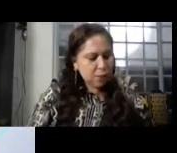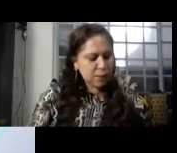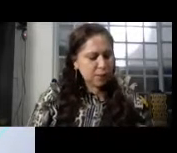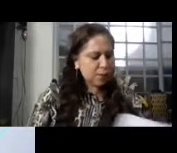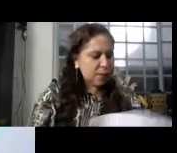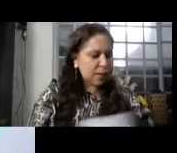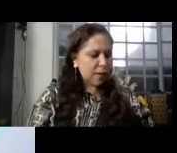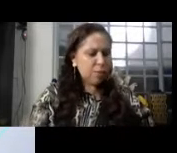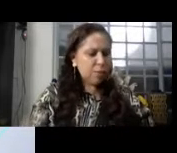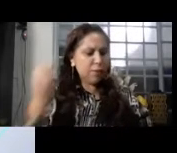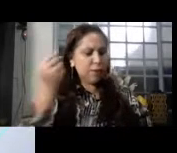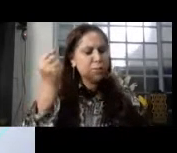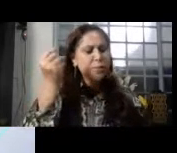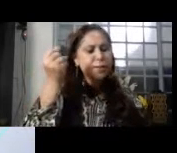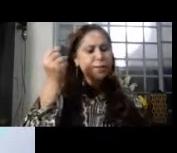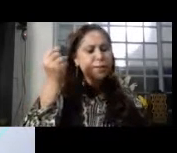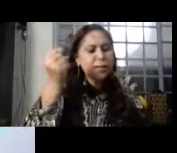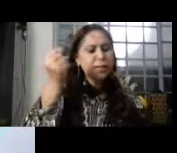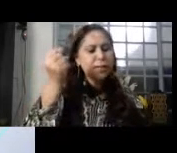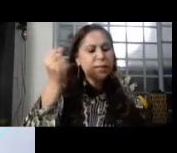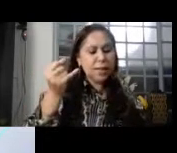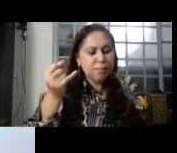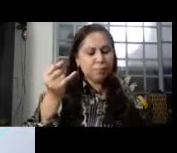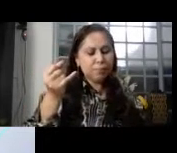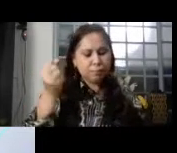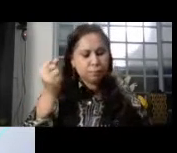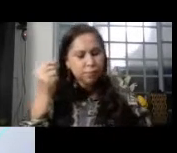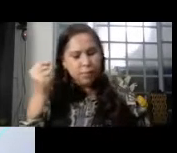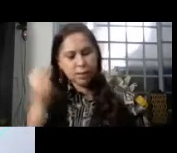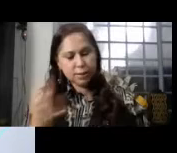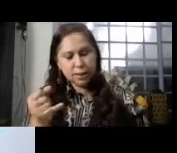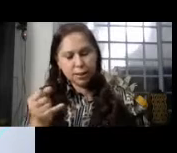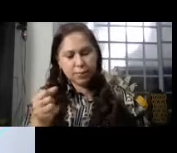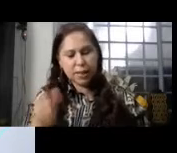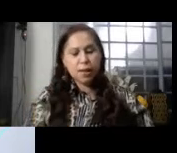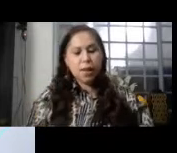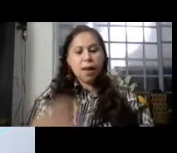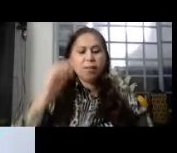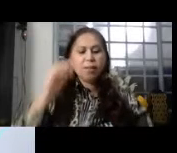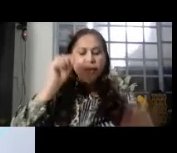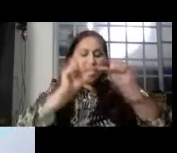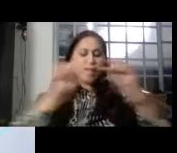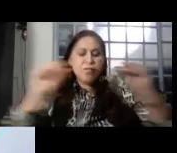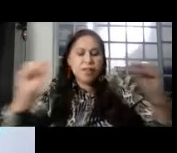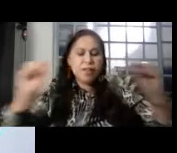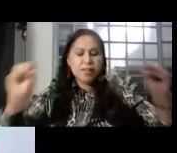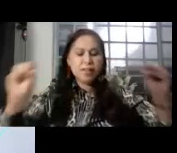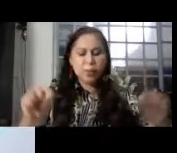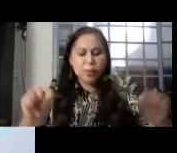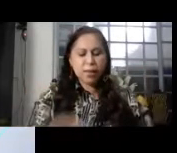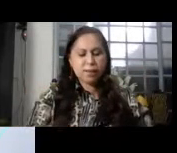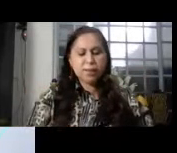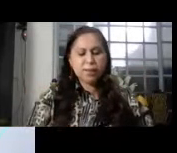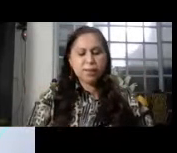estrutura condicional, que usa o se, né? Se, né? Ah, teve aquela frase que ela